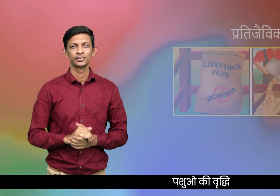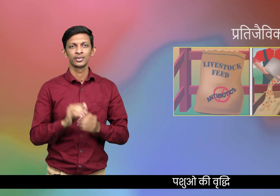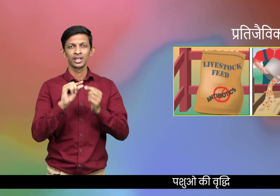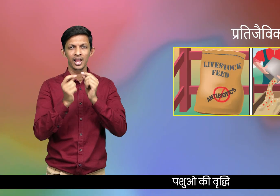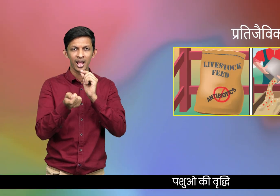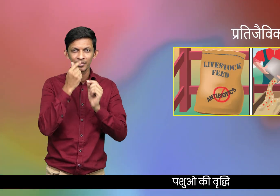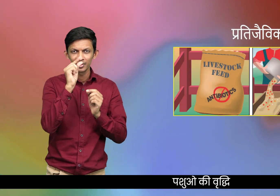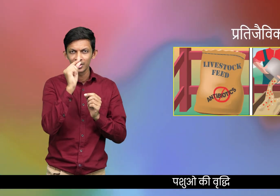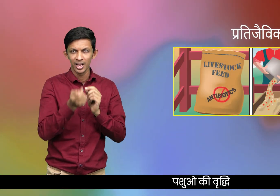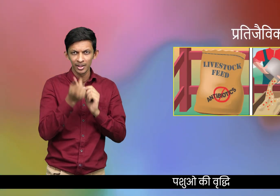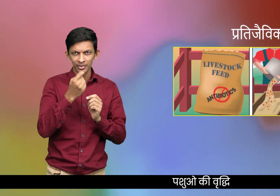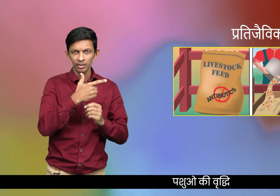पशुओं की वृद्धि